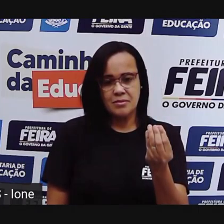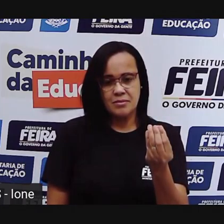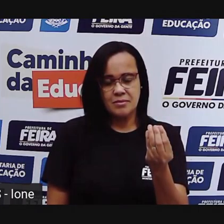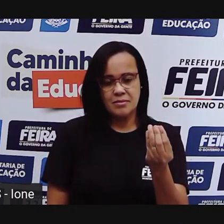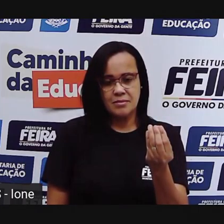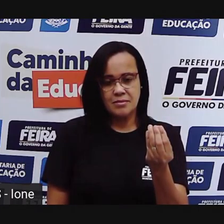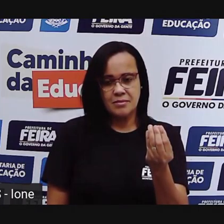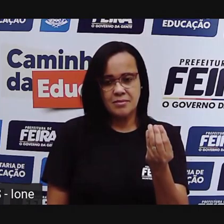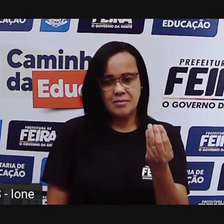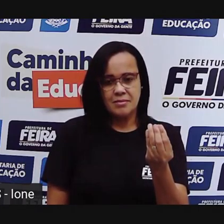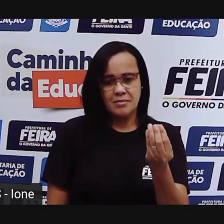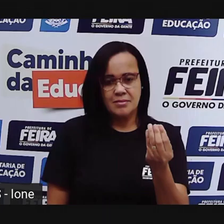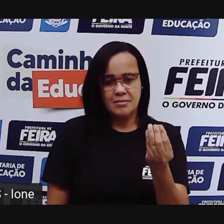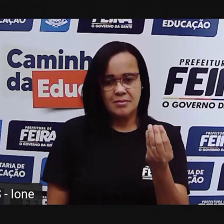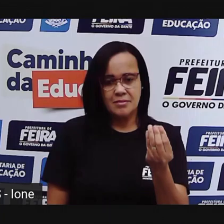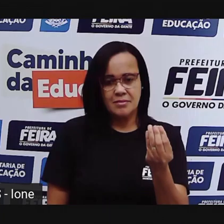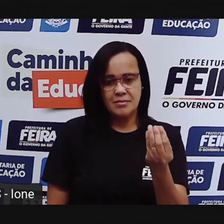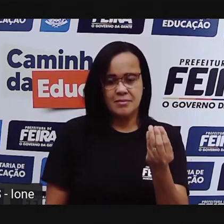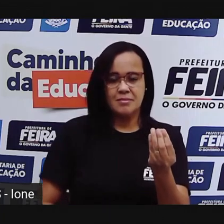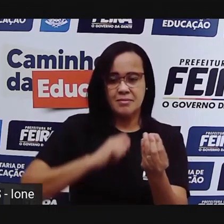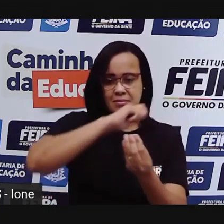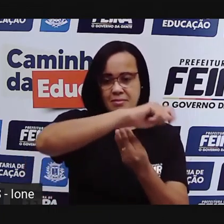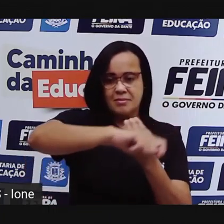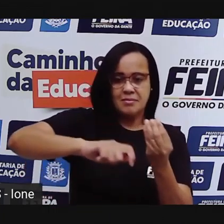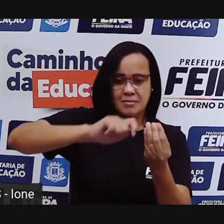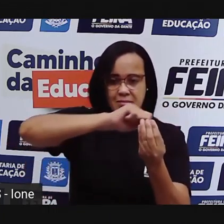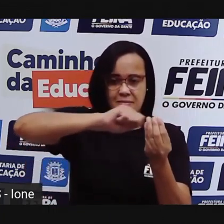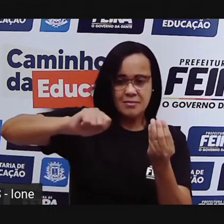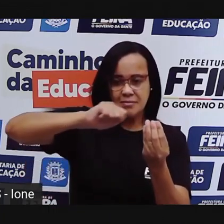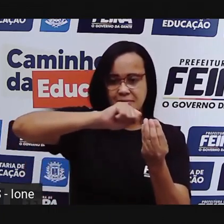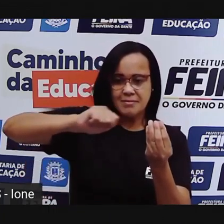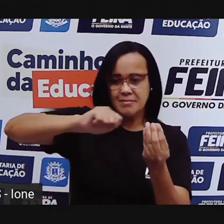Prontinho. Dei um nozinho. Vou dar outro nozinho, que é para não soltar.